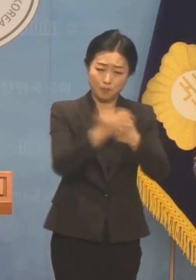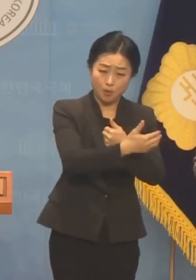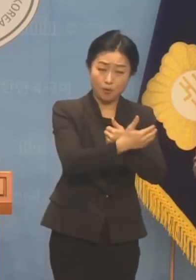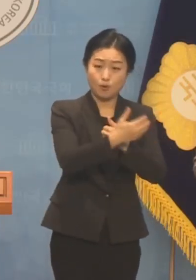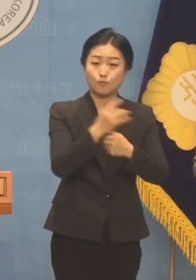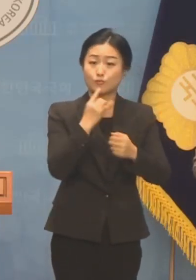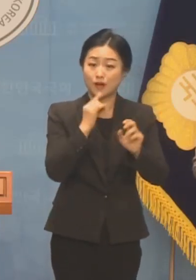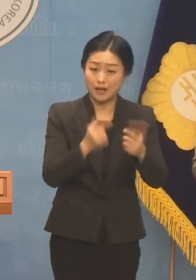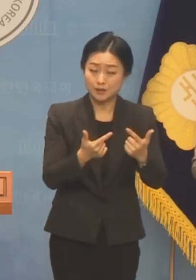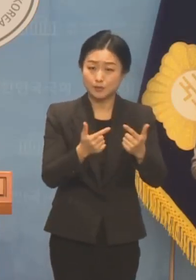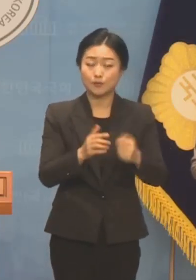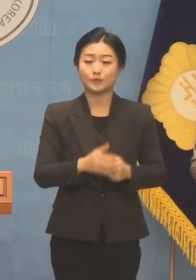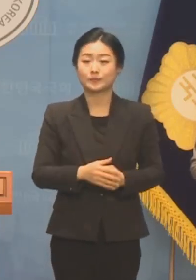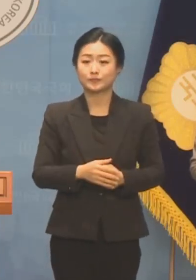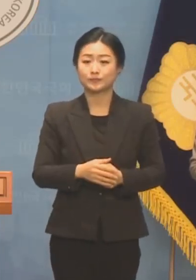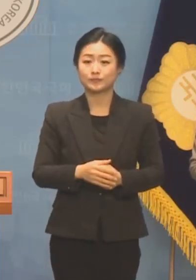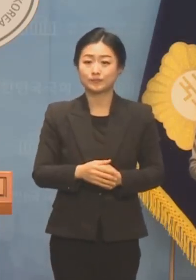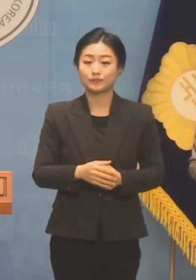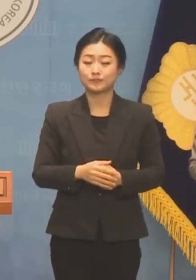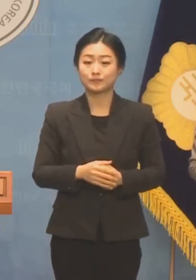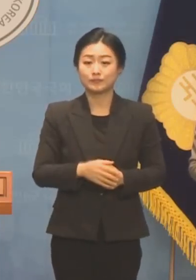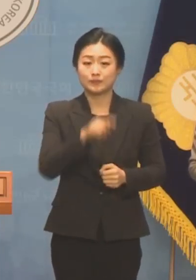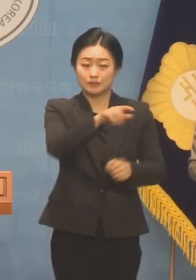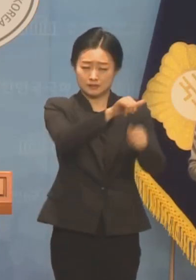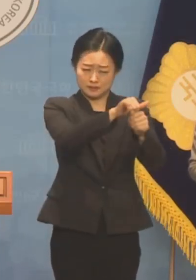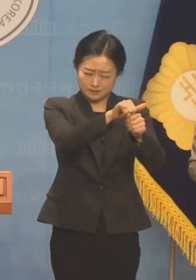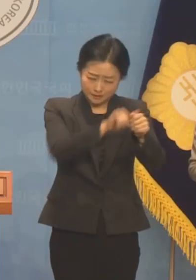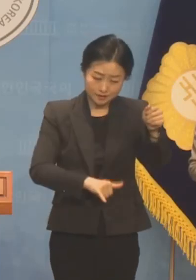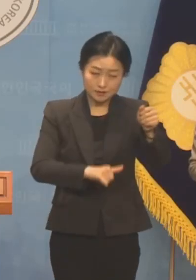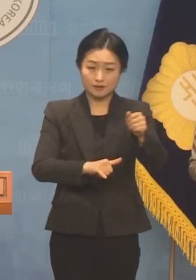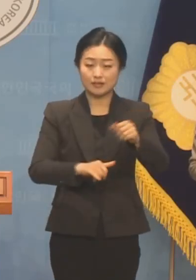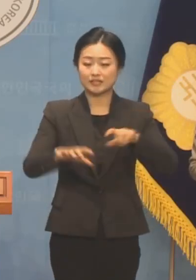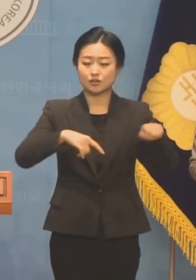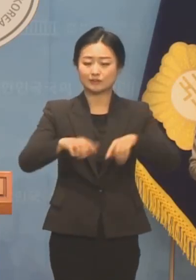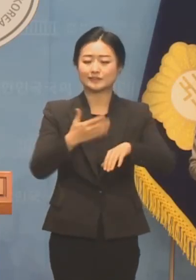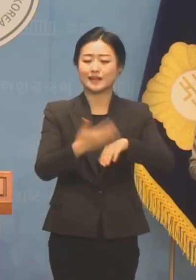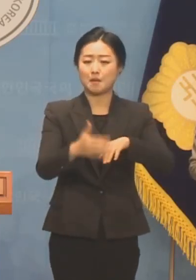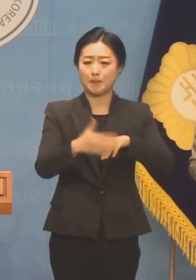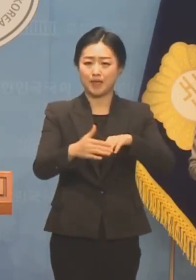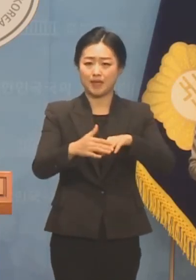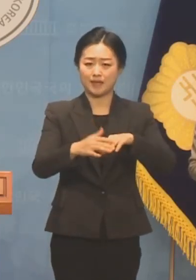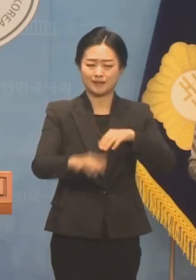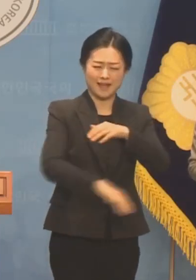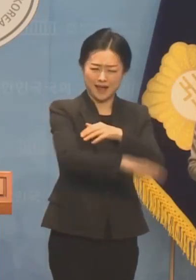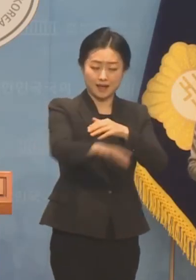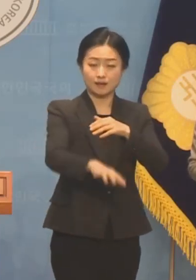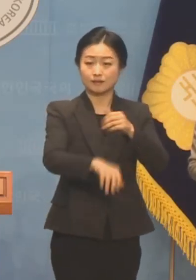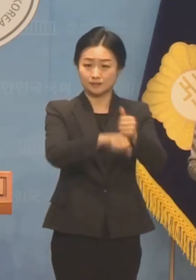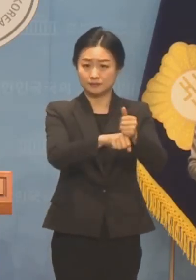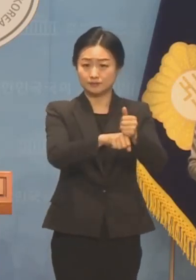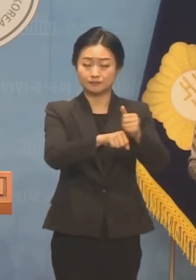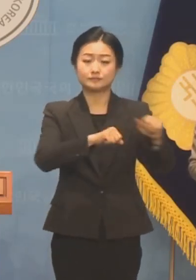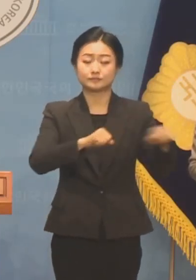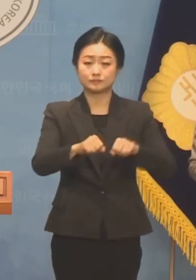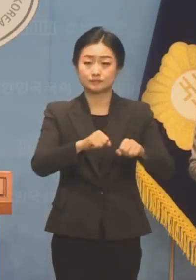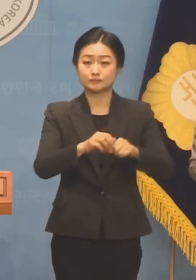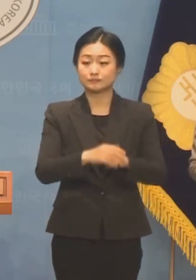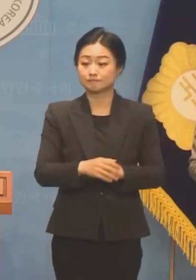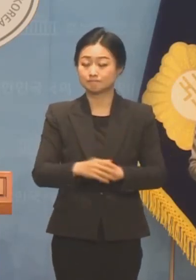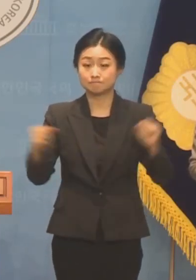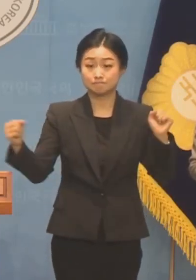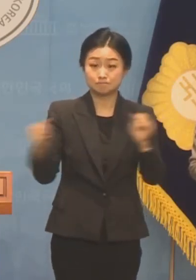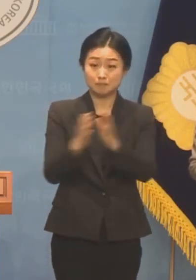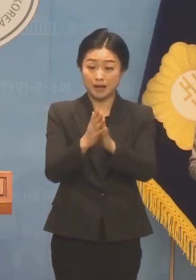백색 테러 정치 깡패 부활을 옹호하는 것입니다. 내란 속의 윤석열에 대한 영장 집행 과정에서 무력